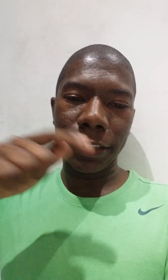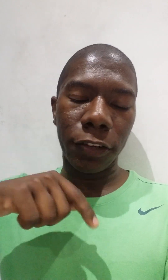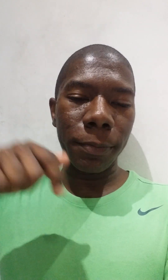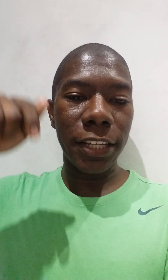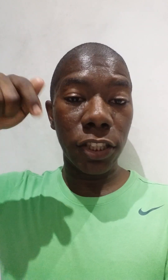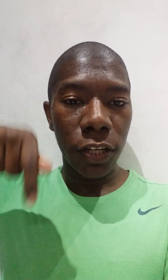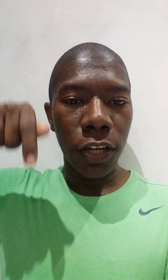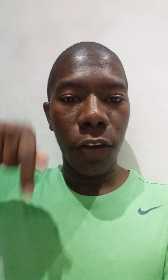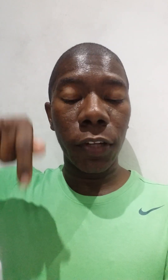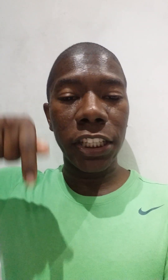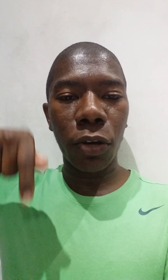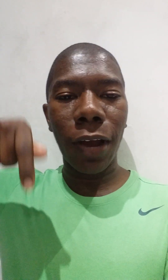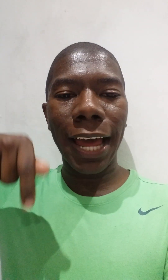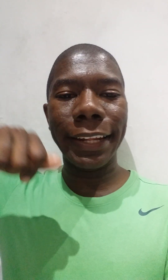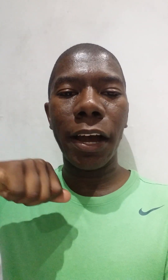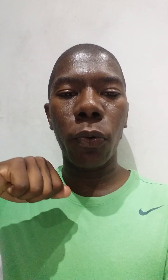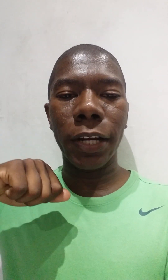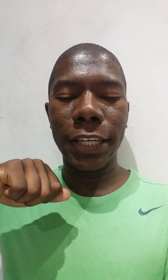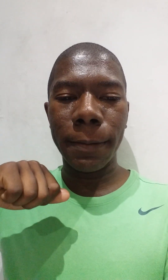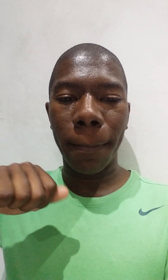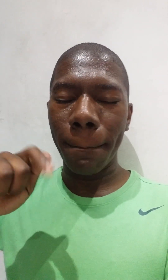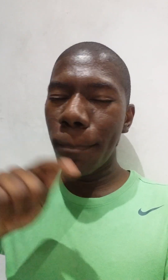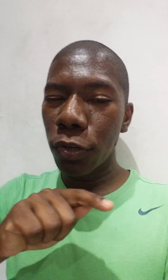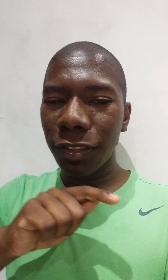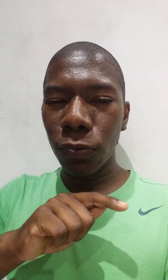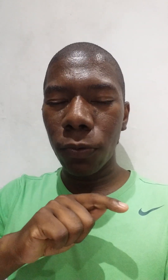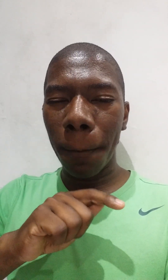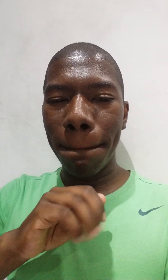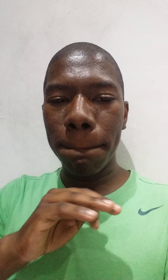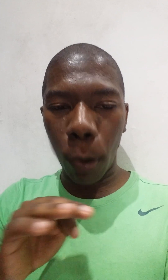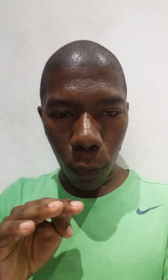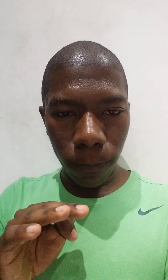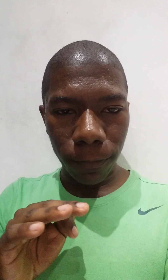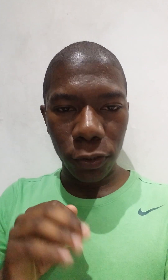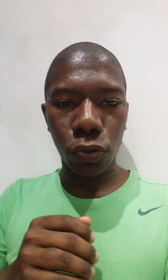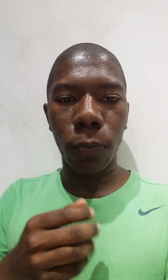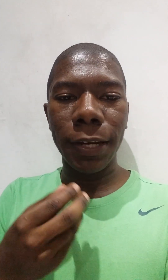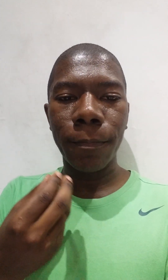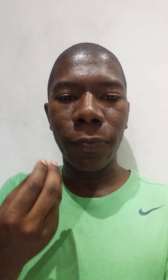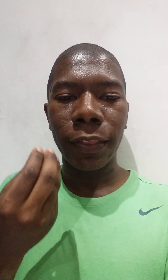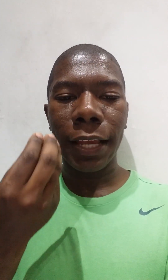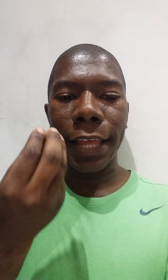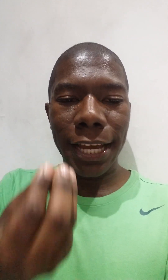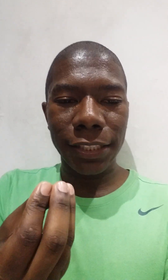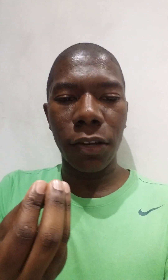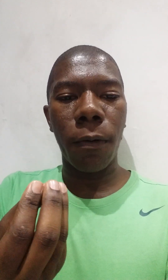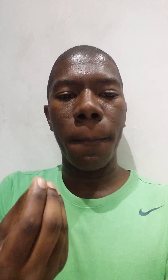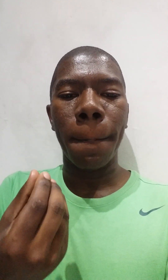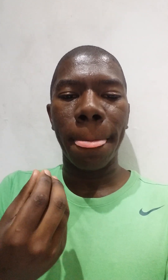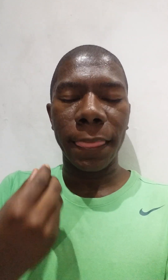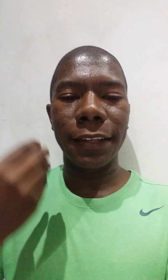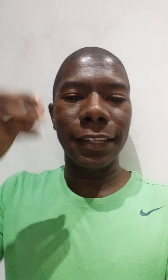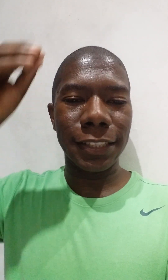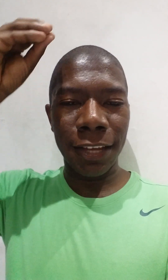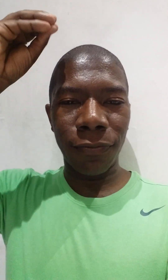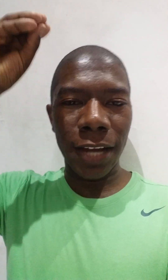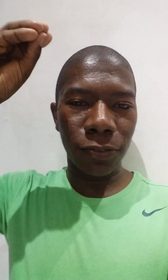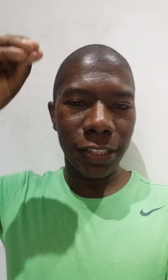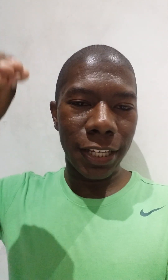anteriormente eu vou deixar um canal aqui muito bom sobre redação tá analisei vários aí